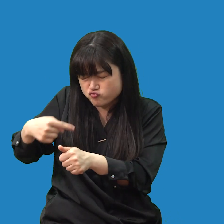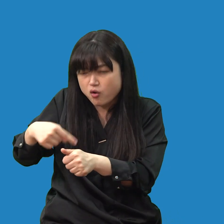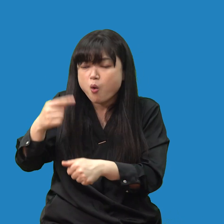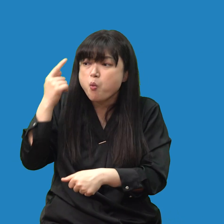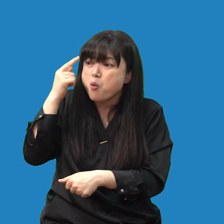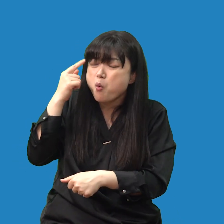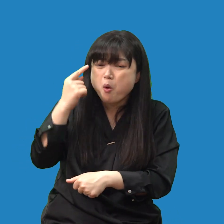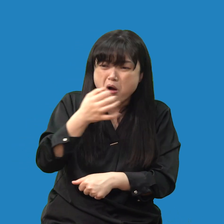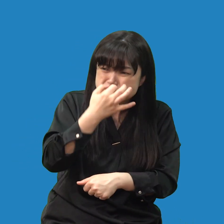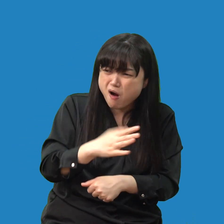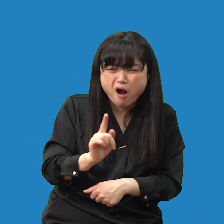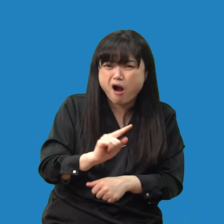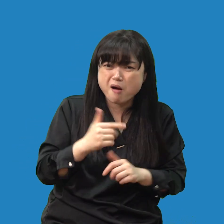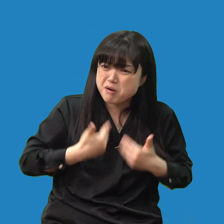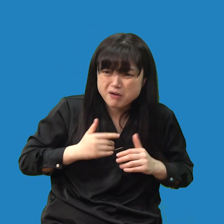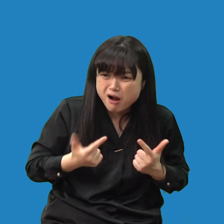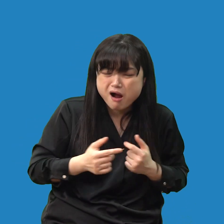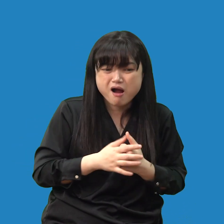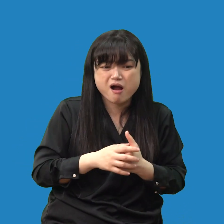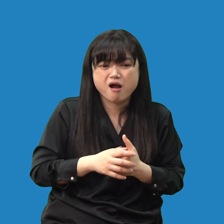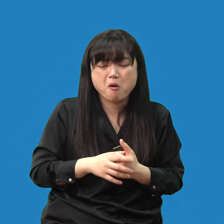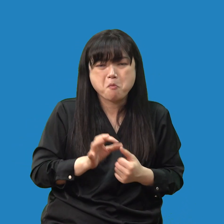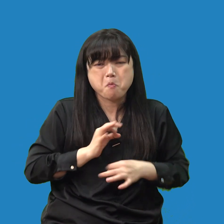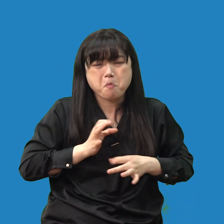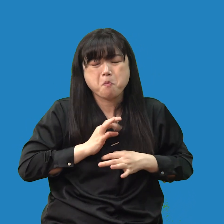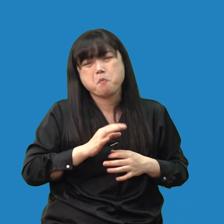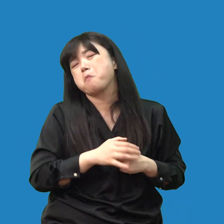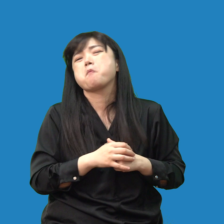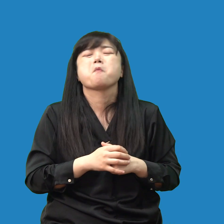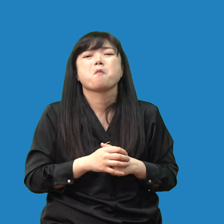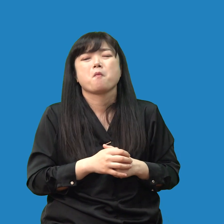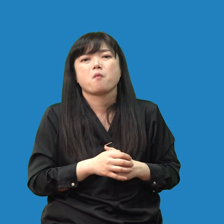어떻게 그걸 다 해내느냐 참 놀라고 있습니다.